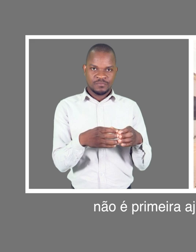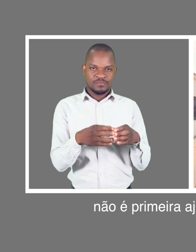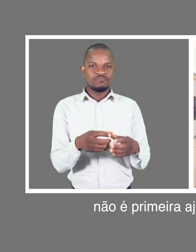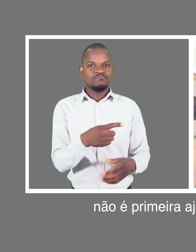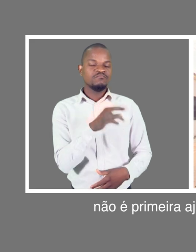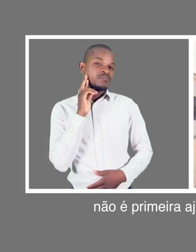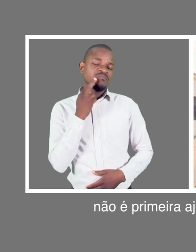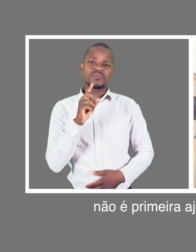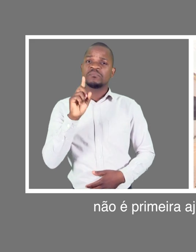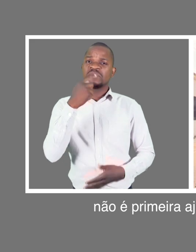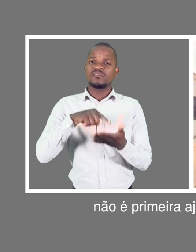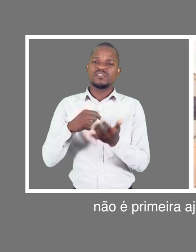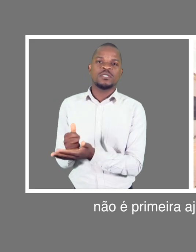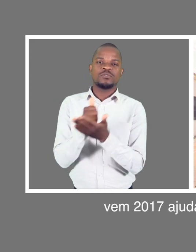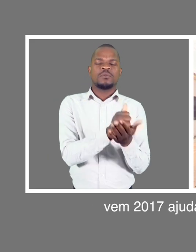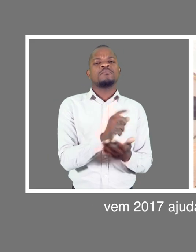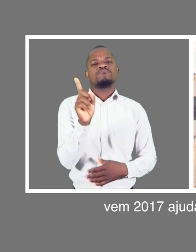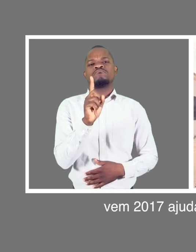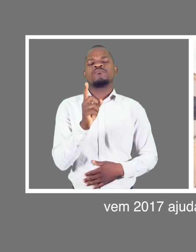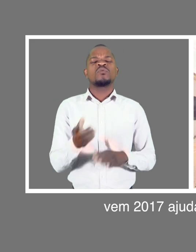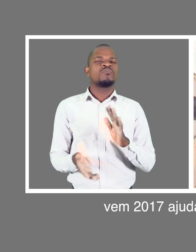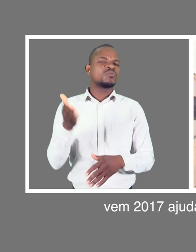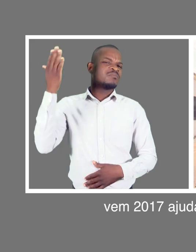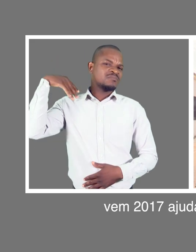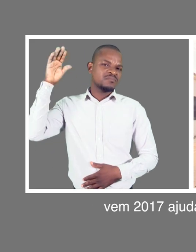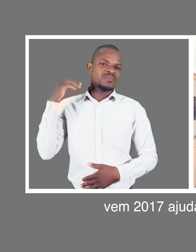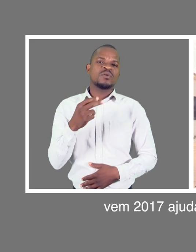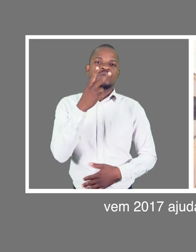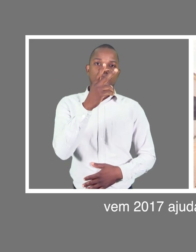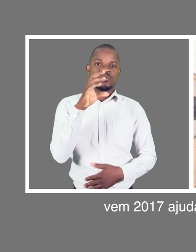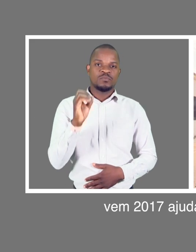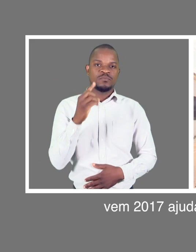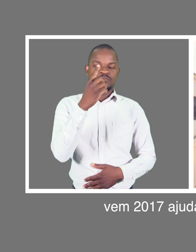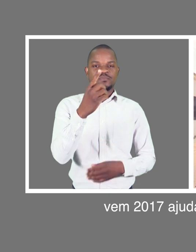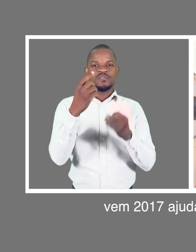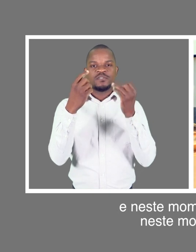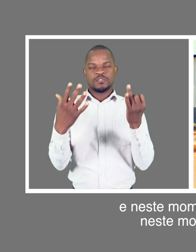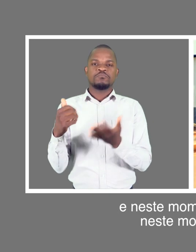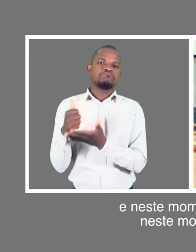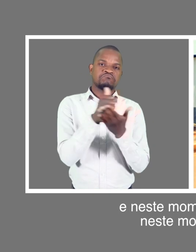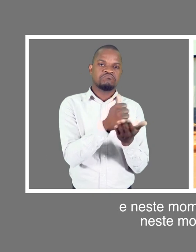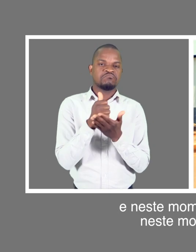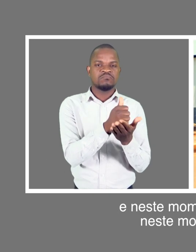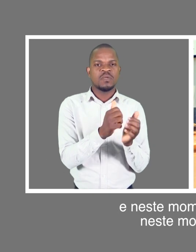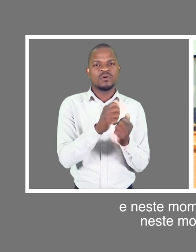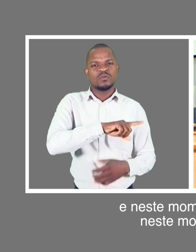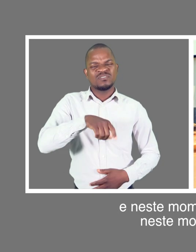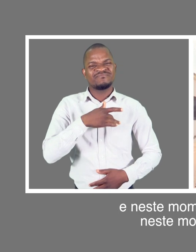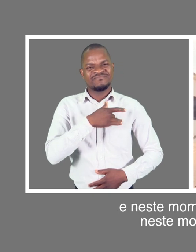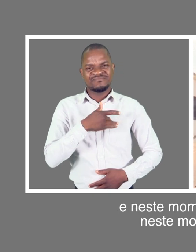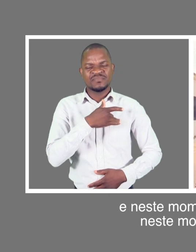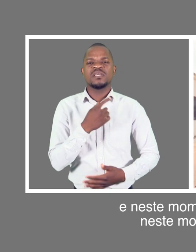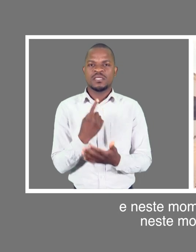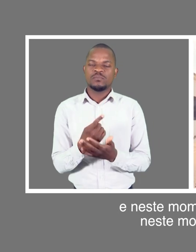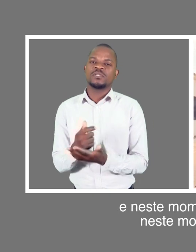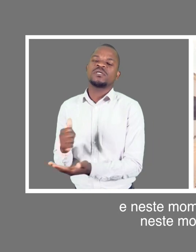Essa não é a primeira ajuda que a Monsidime tem feito. Vem cá desde 2017 ajudar os irmãos que necessitam. Então, nós